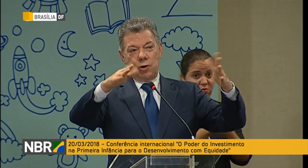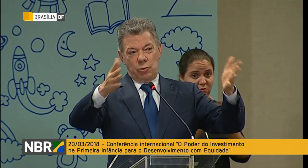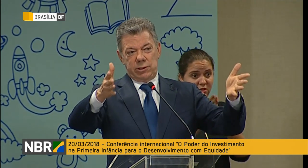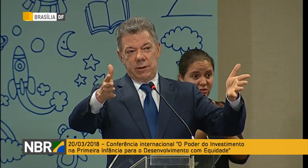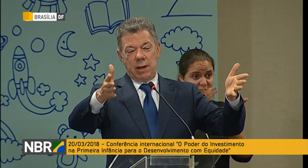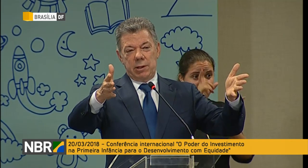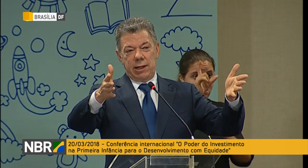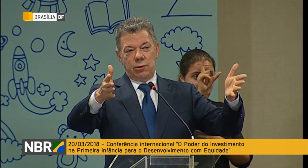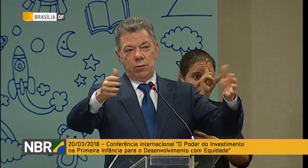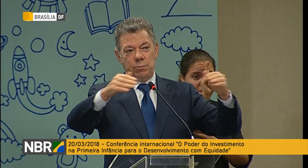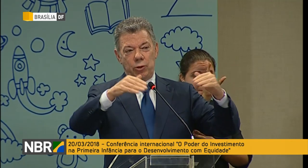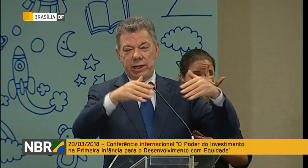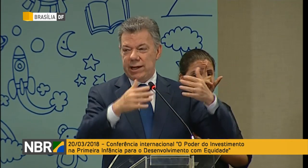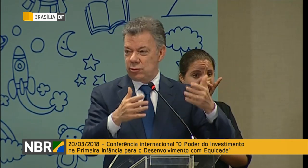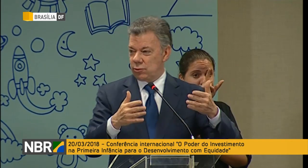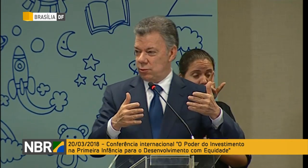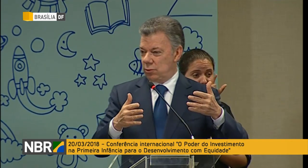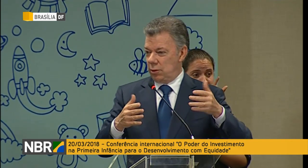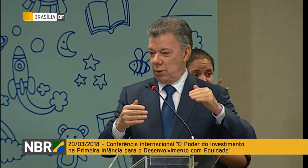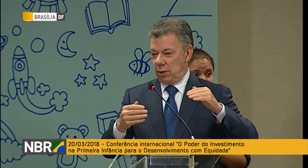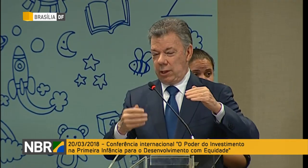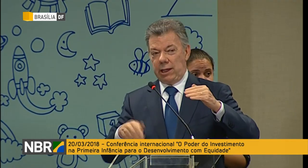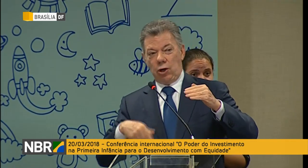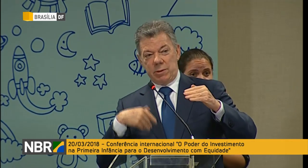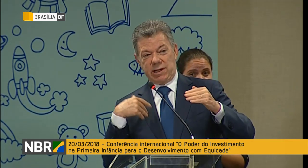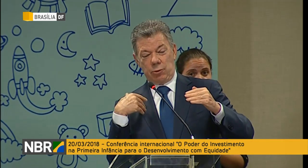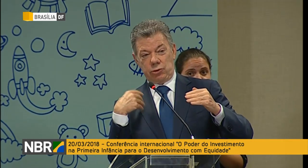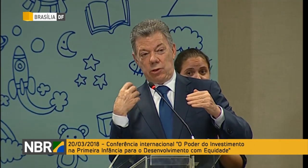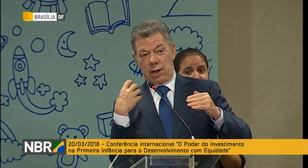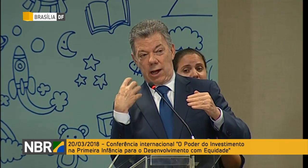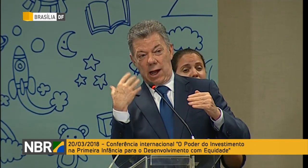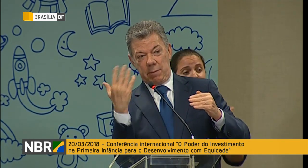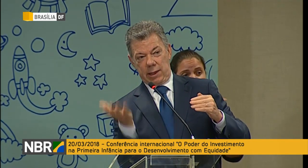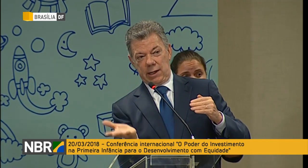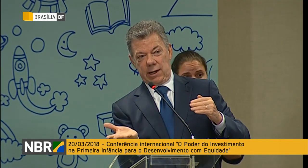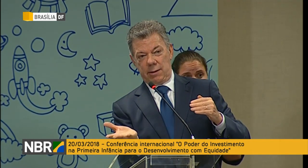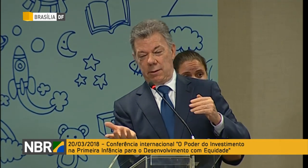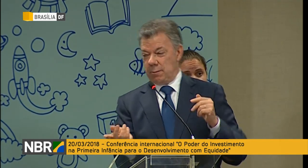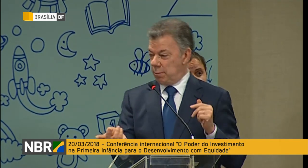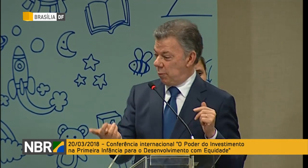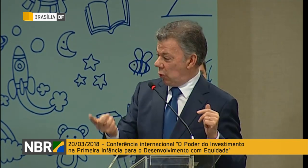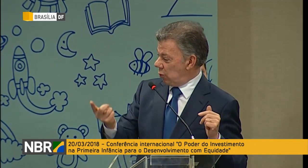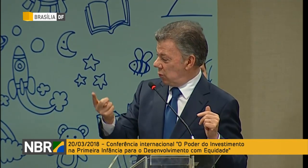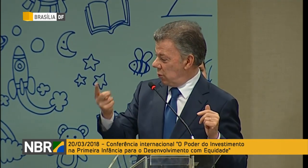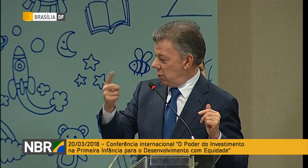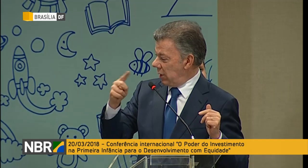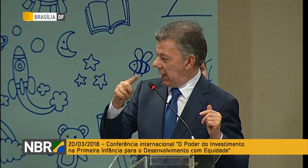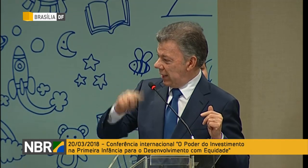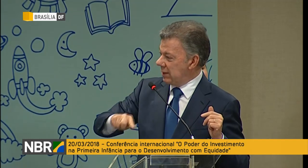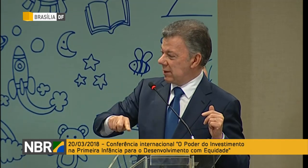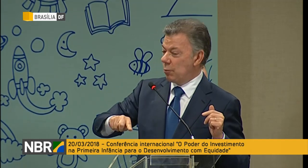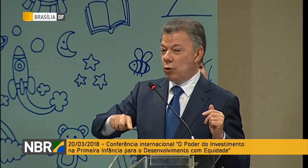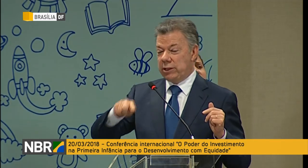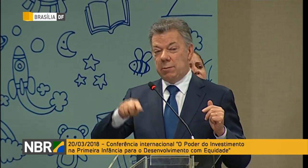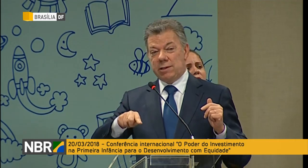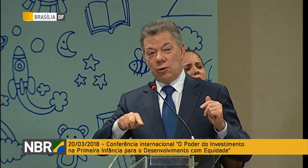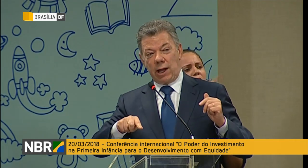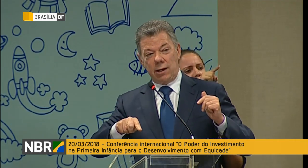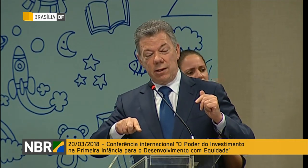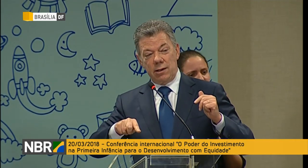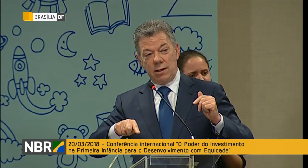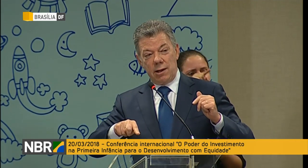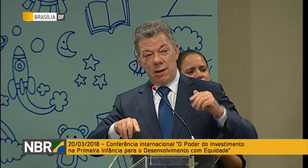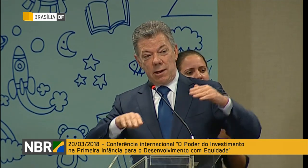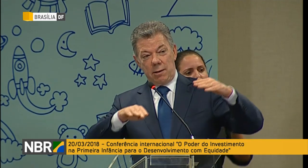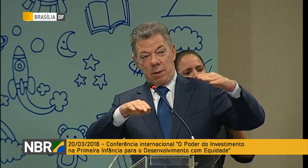pobreza, como nós já estávamos medindo, de forma a verificar as suas, não somente as suas rendas, mas também pelo